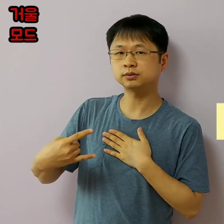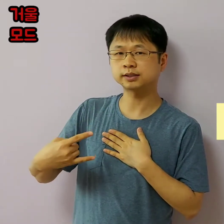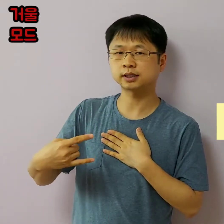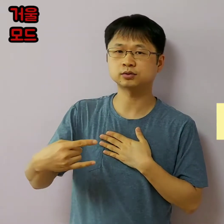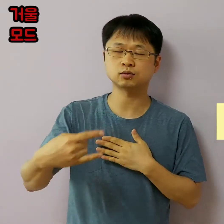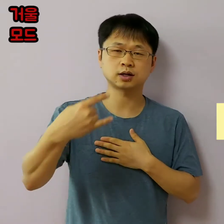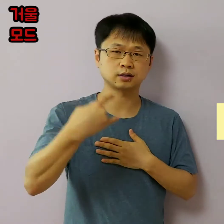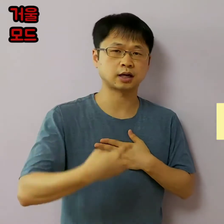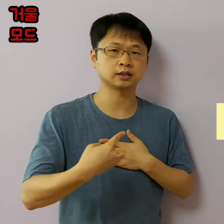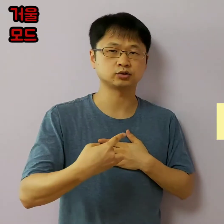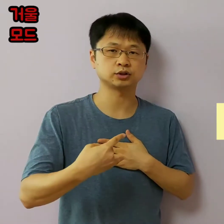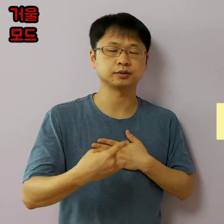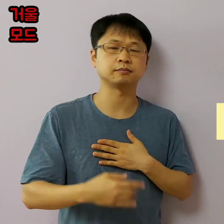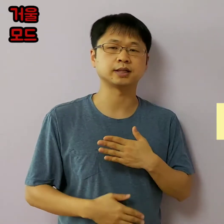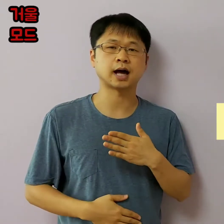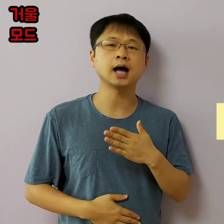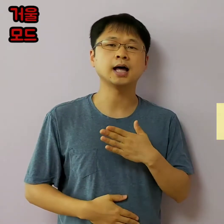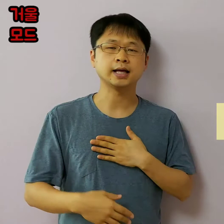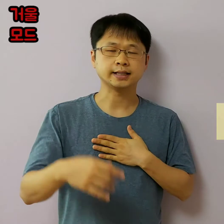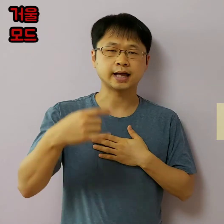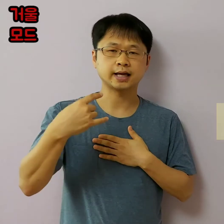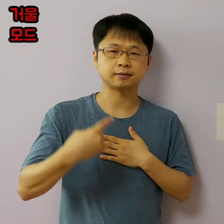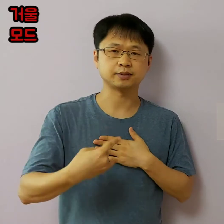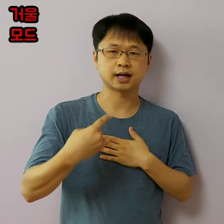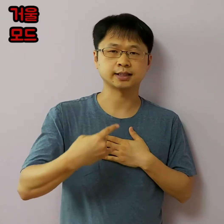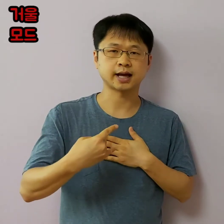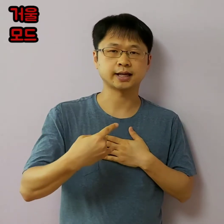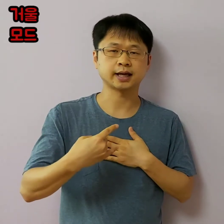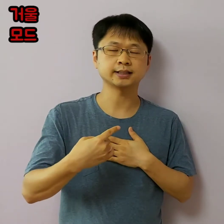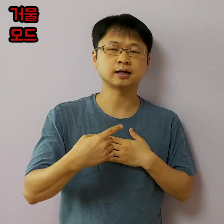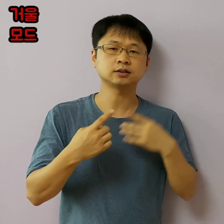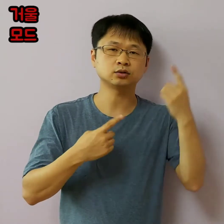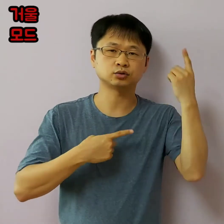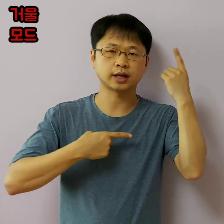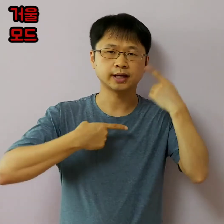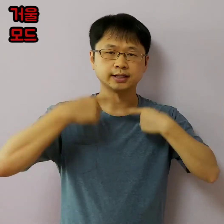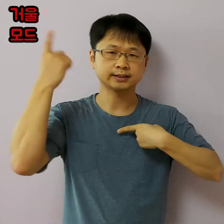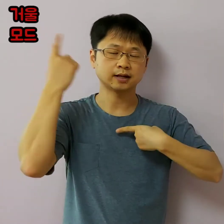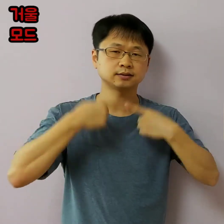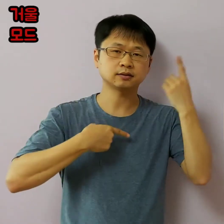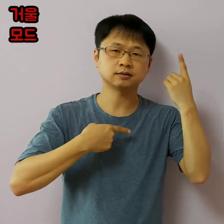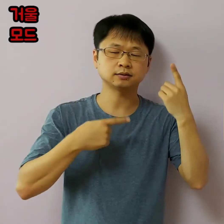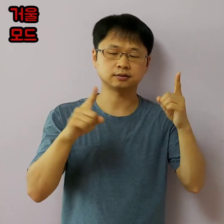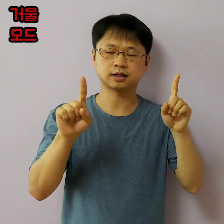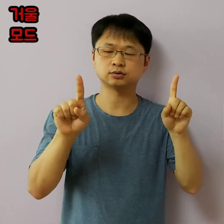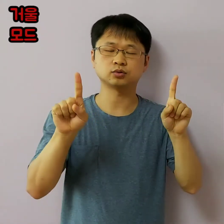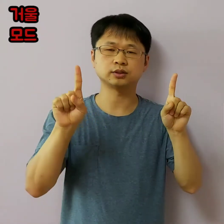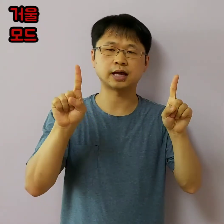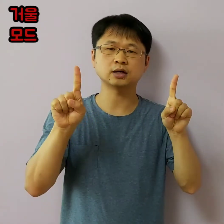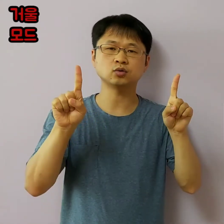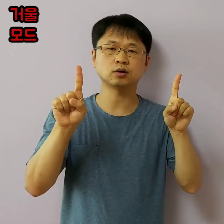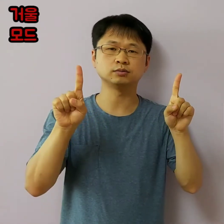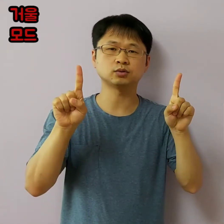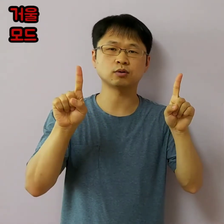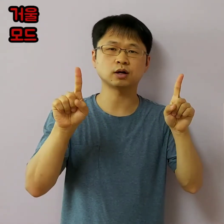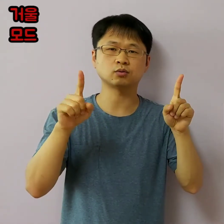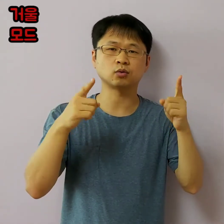검지와 새끼손가락을 가리켜주시면 됩니다. 나에게입니다. 나에게 상처를 주네. 상처라는 수어는 양손